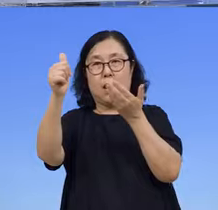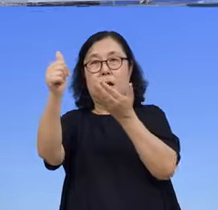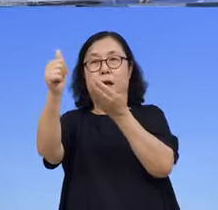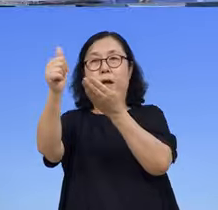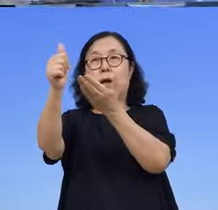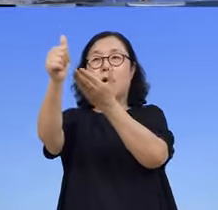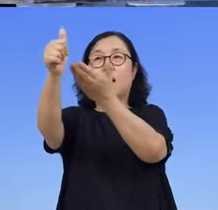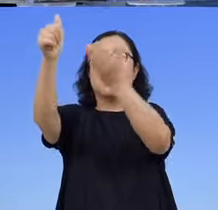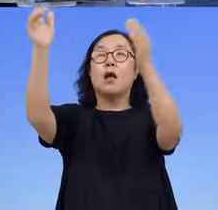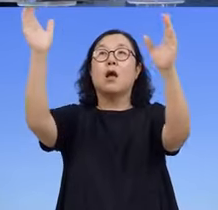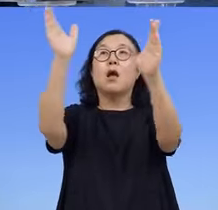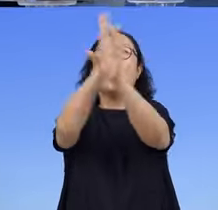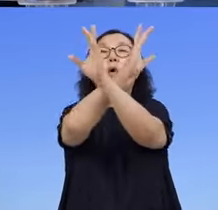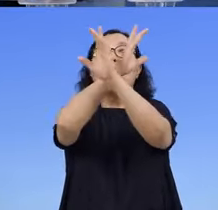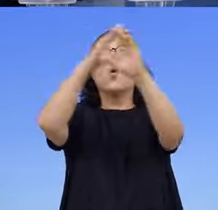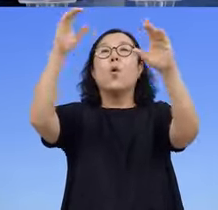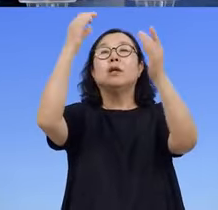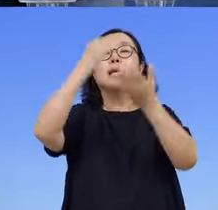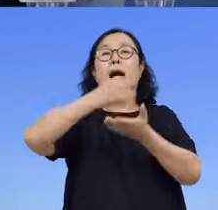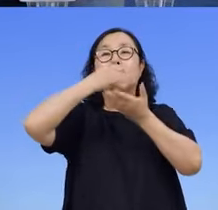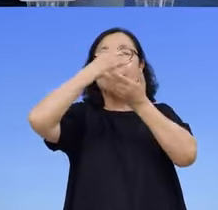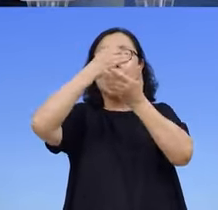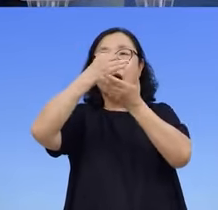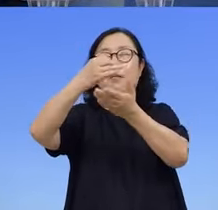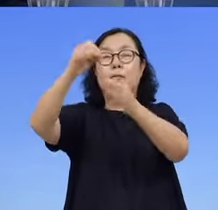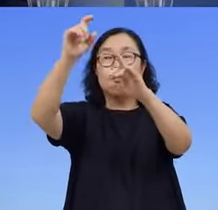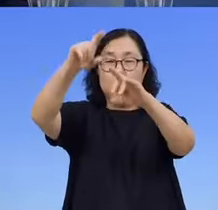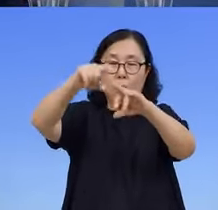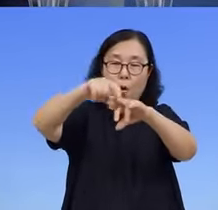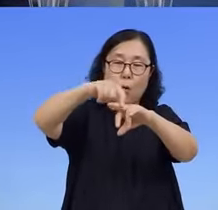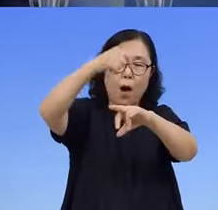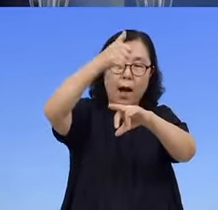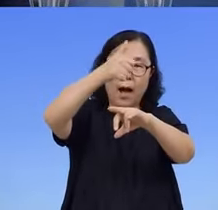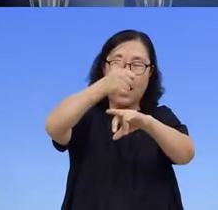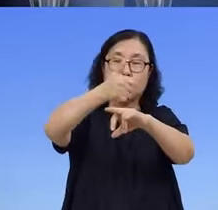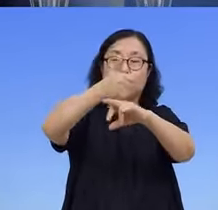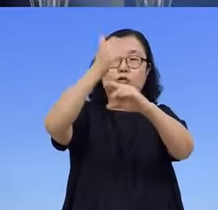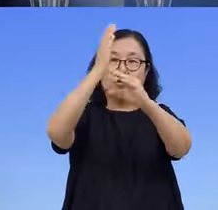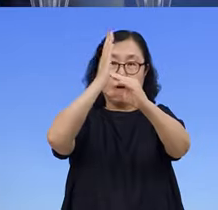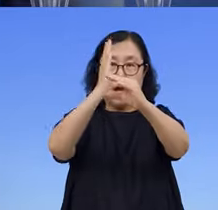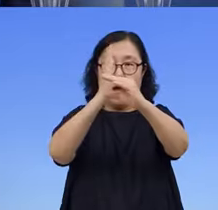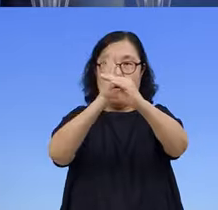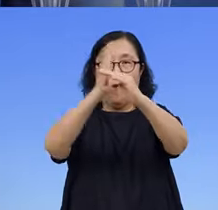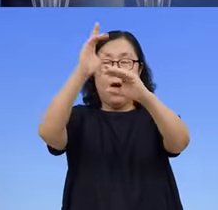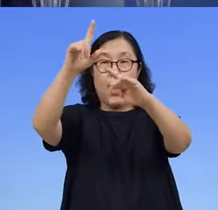안식의 주인 되시는 주님, 호산나 불러 왕 중의 왕.